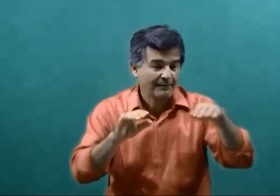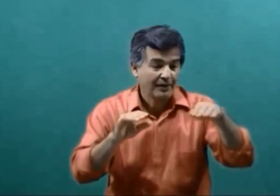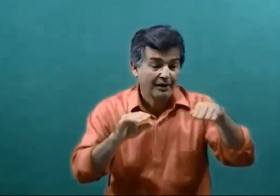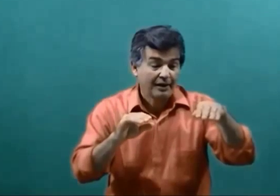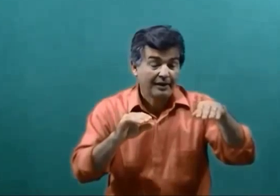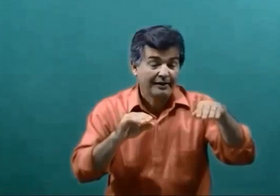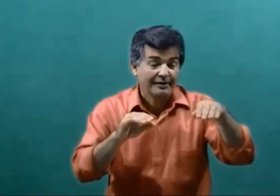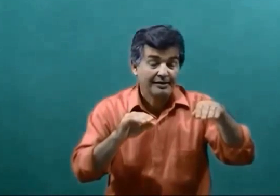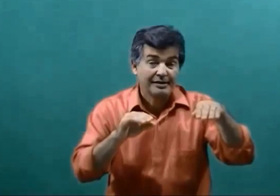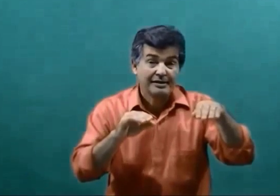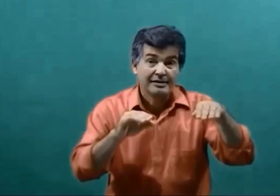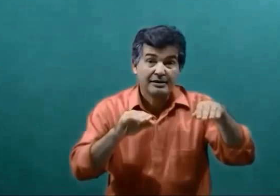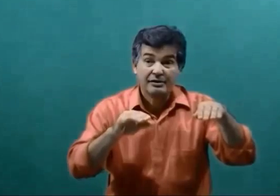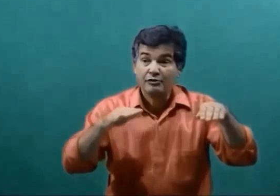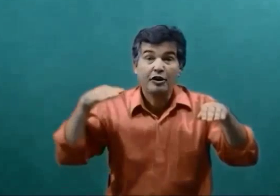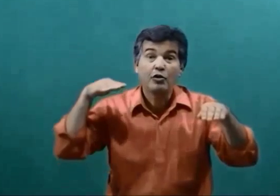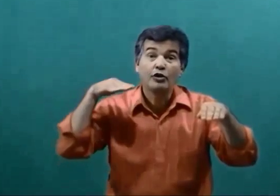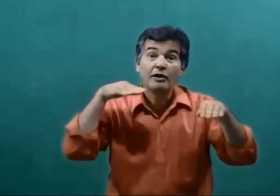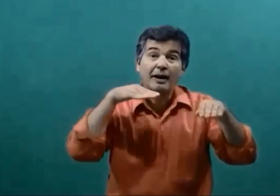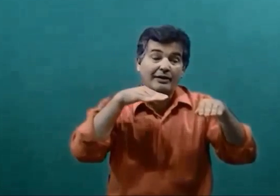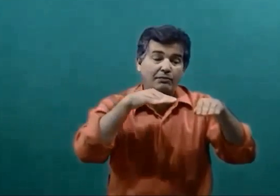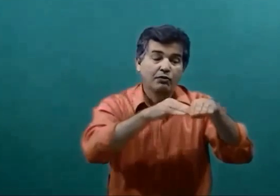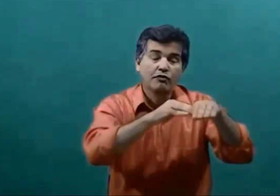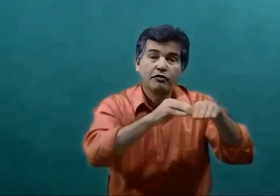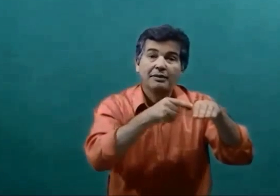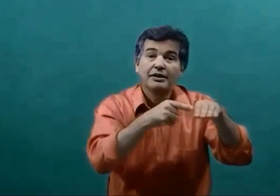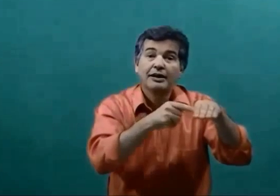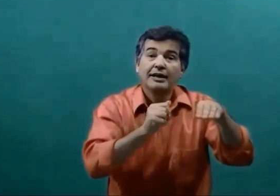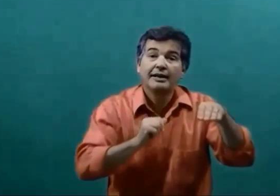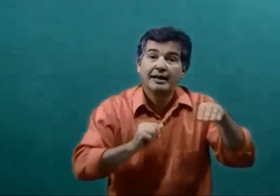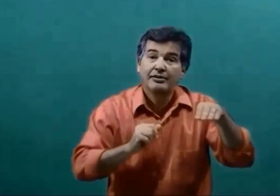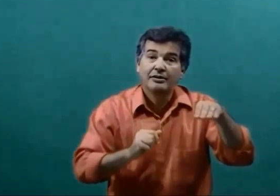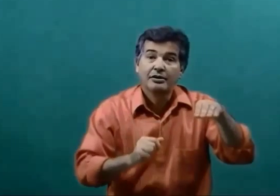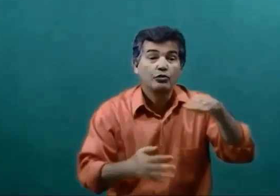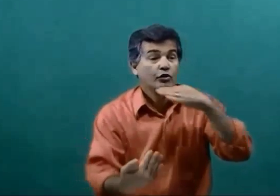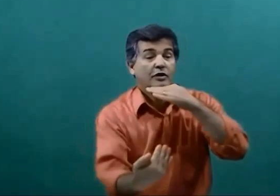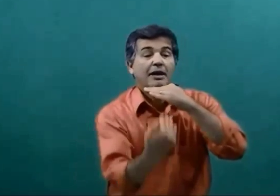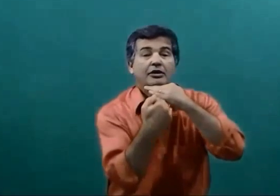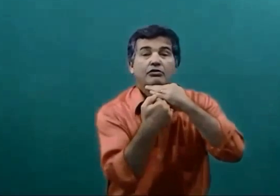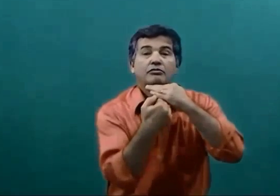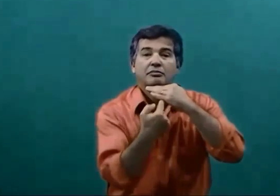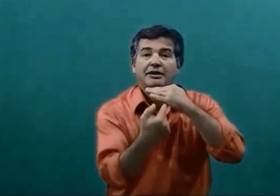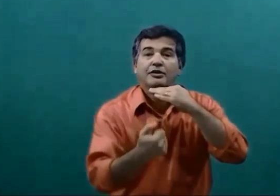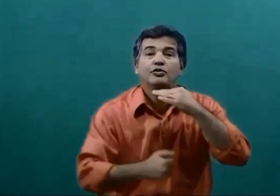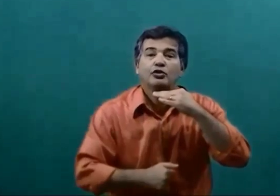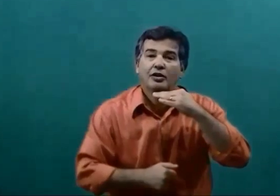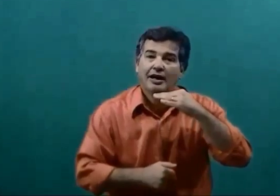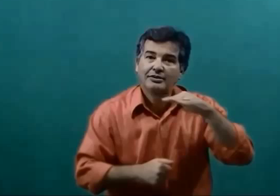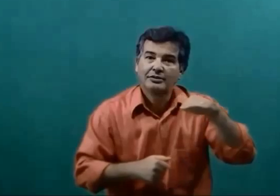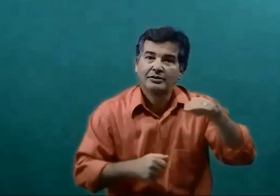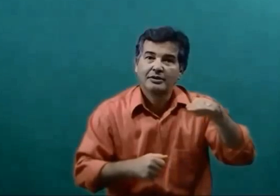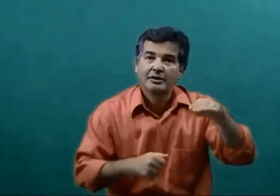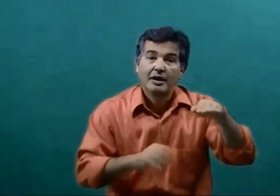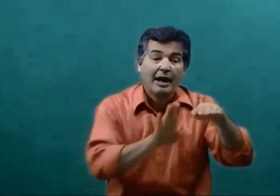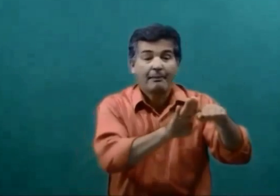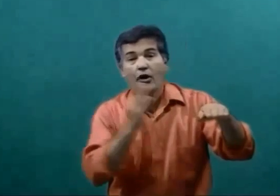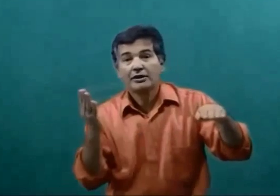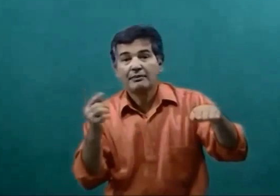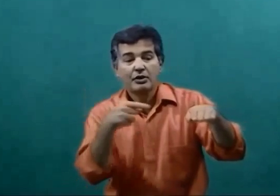explicar. Vem o outro que bate, pum, bateu na lateral. O outro que bate, pum, bateu no outro lado. A porta abriu,